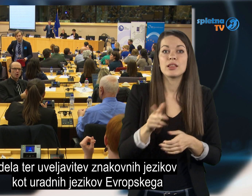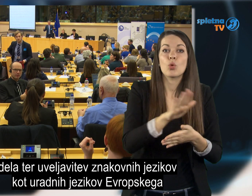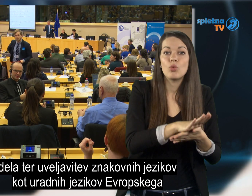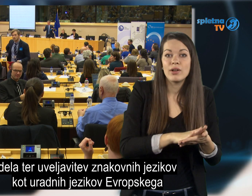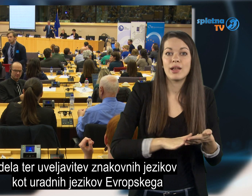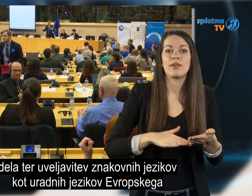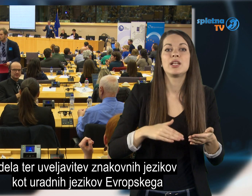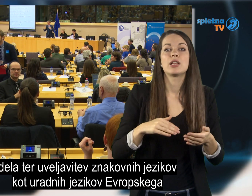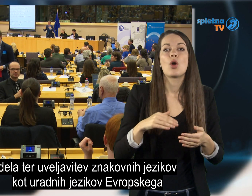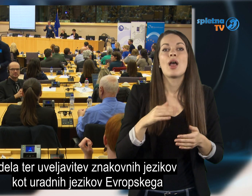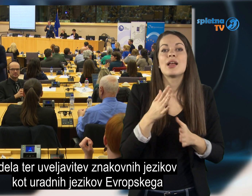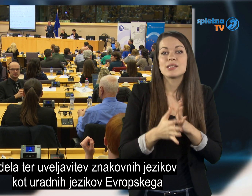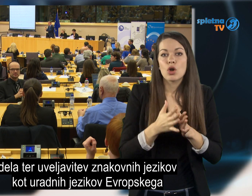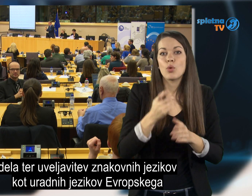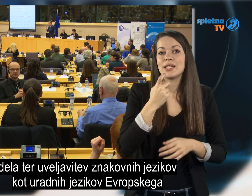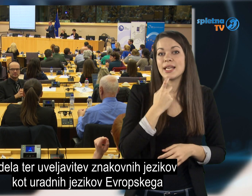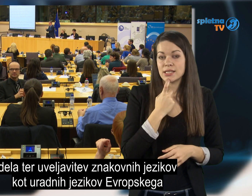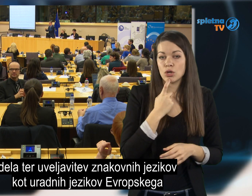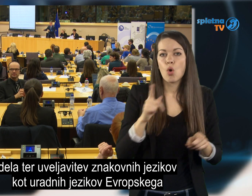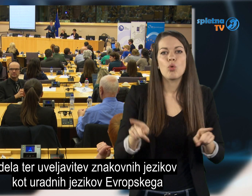uradnih jezikov Evropskega parlamenta.